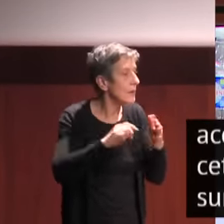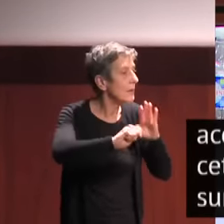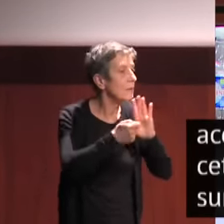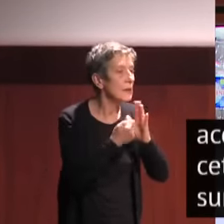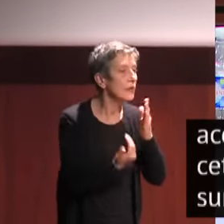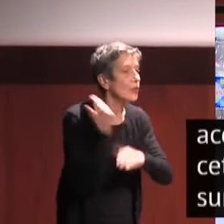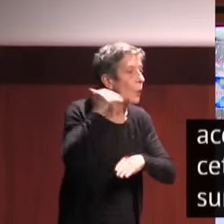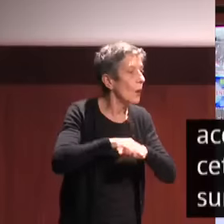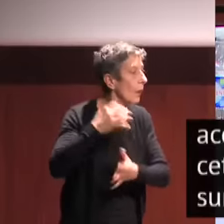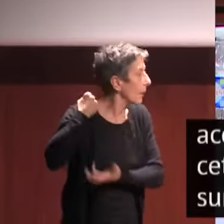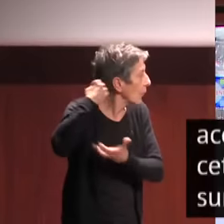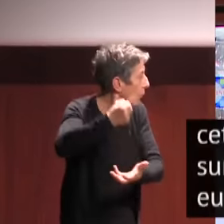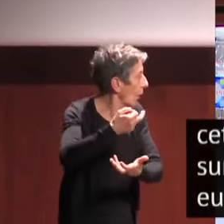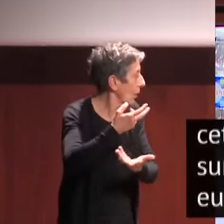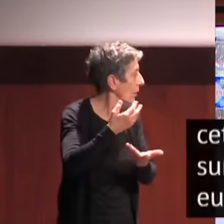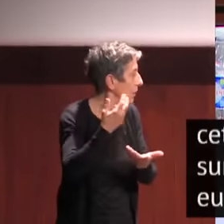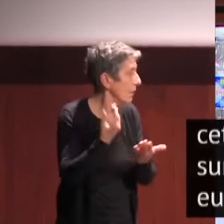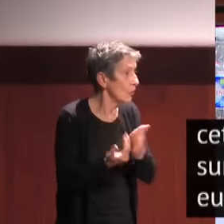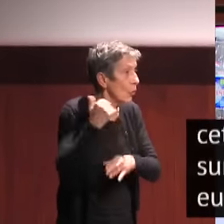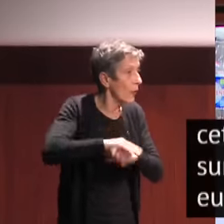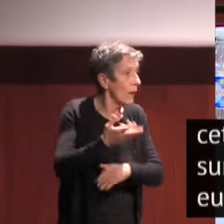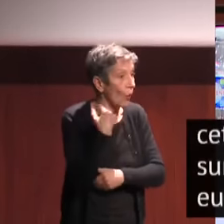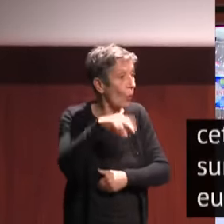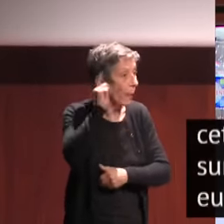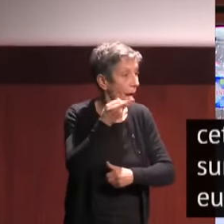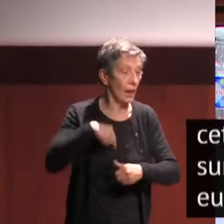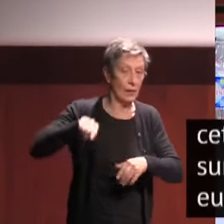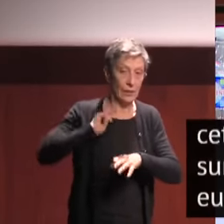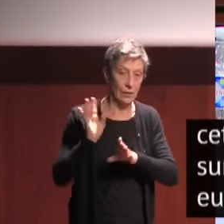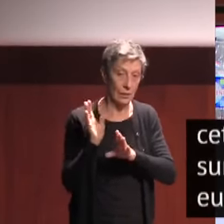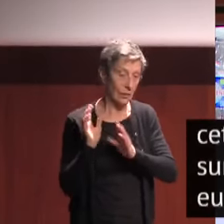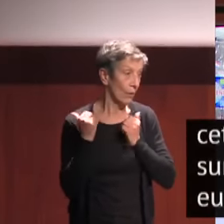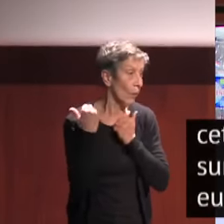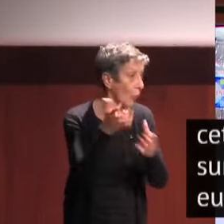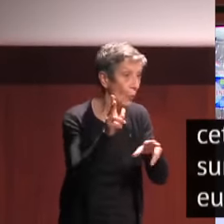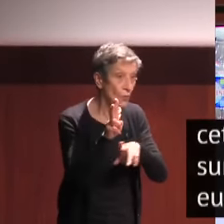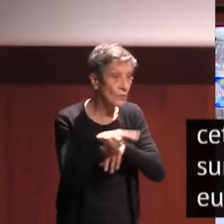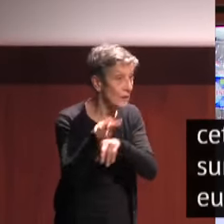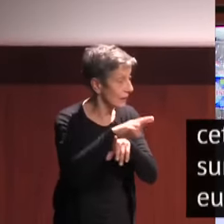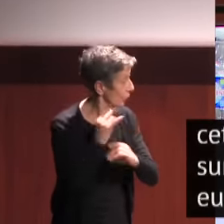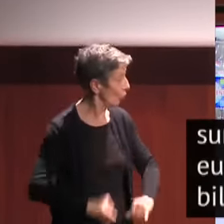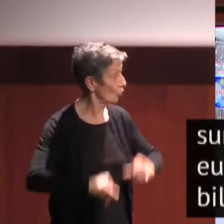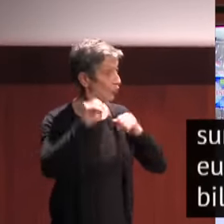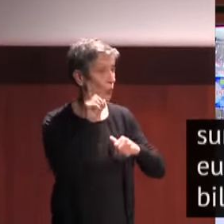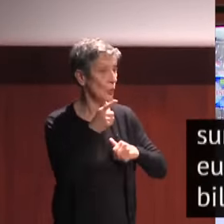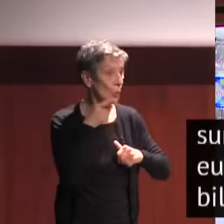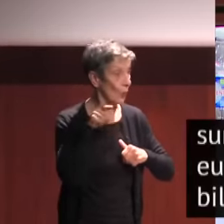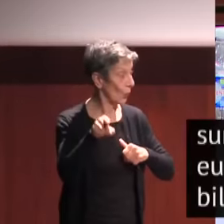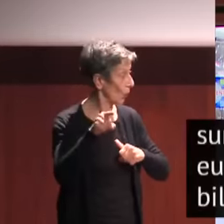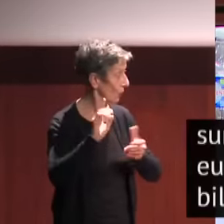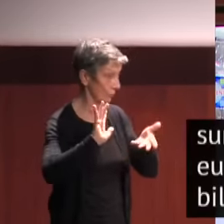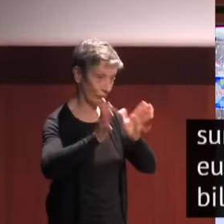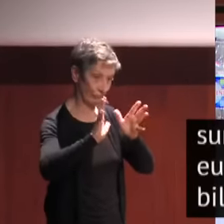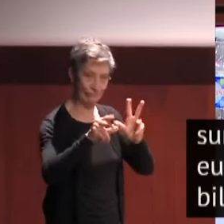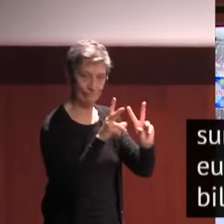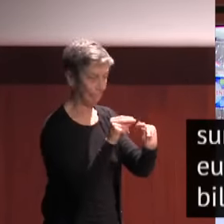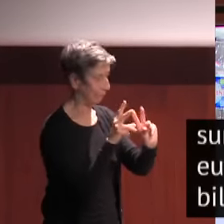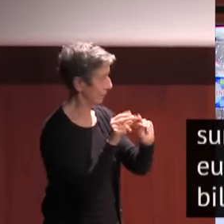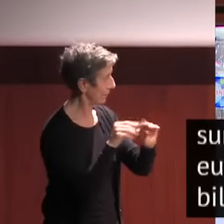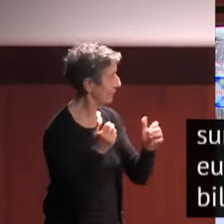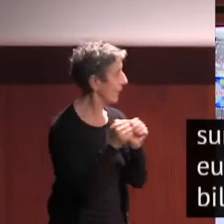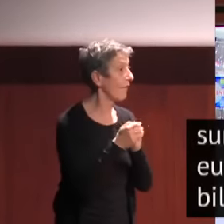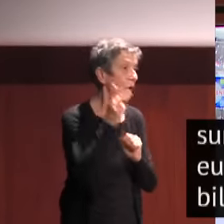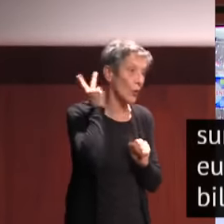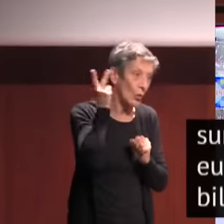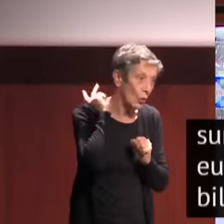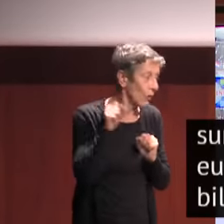patrimoine, en sachant que c'est des visites donc bilingues proposées par nos jeunes sourds en LSF, accompagné donc d'une personne entendante